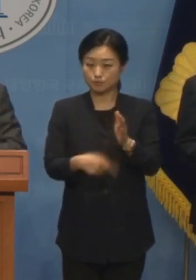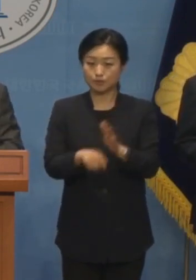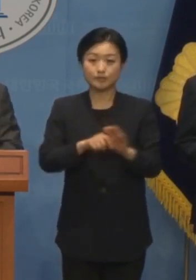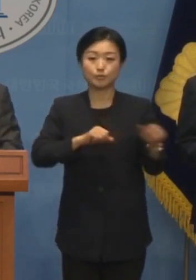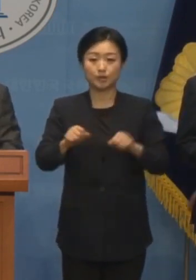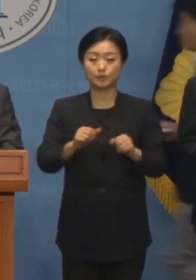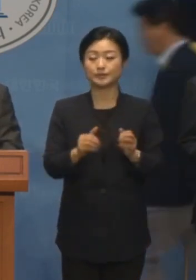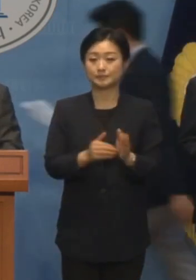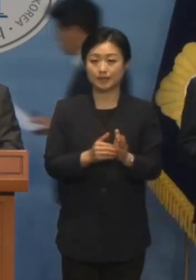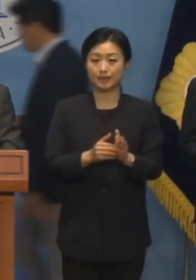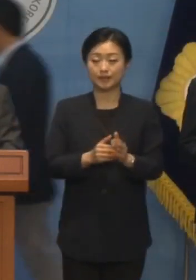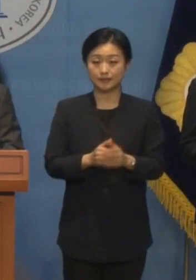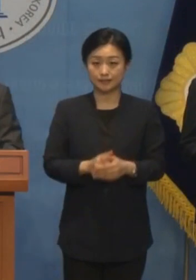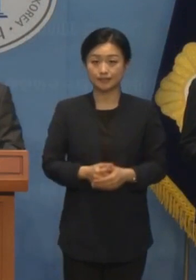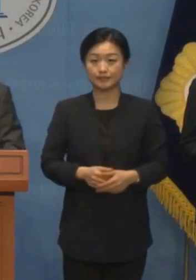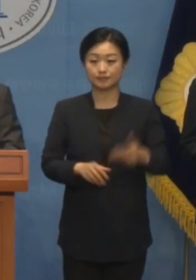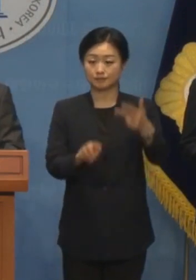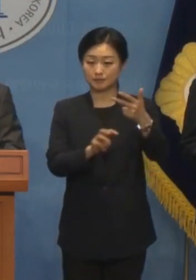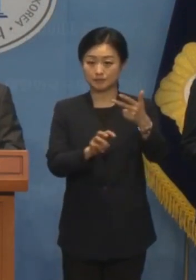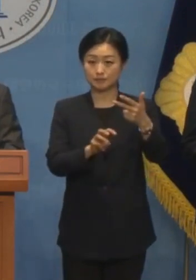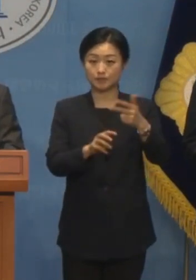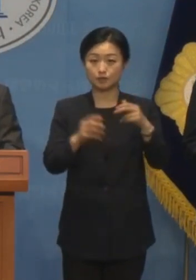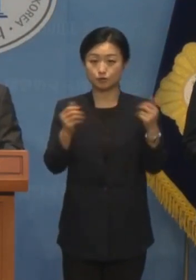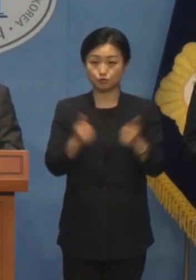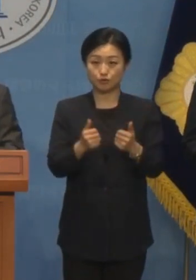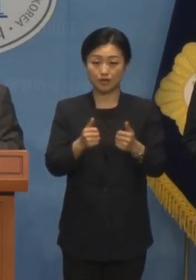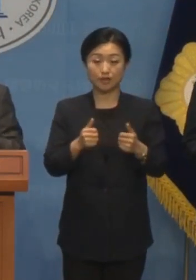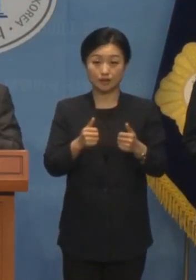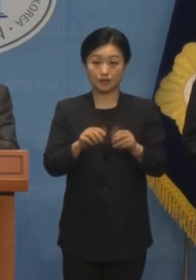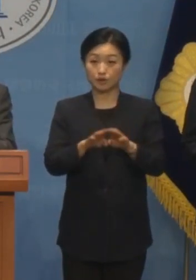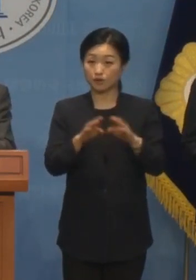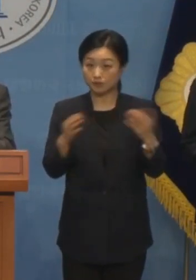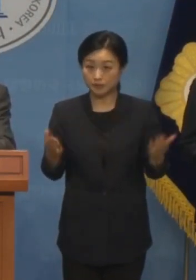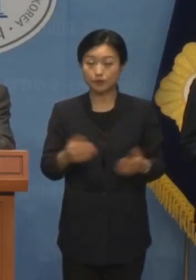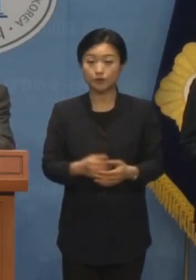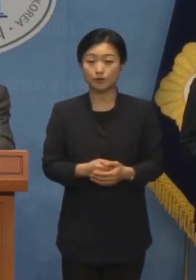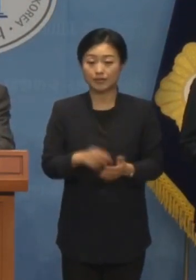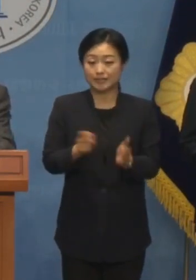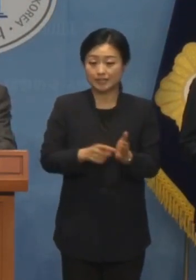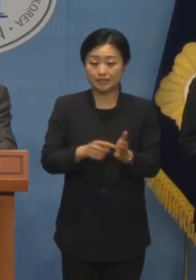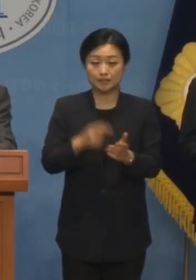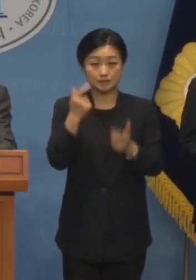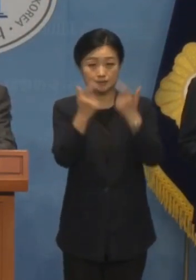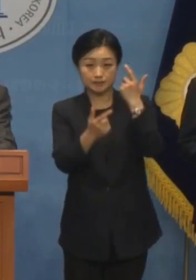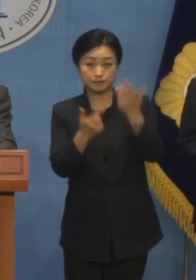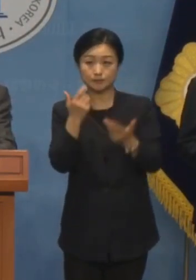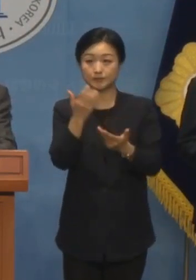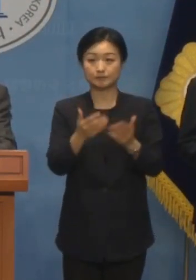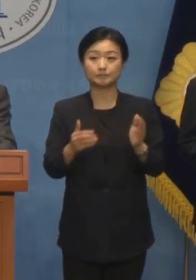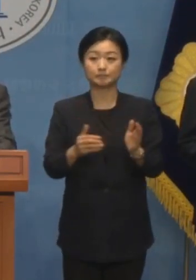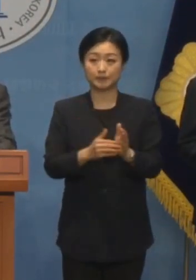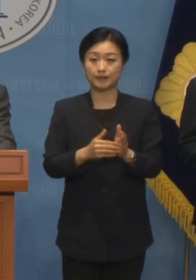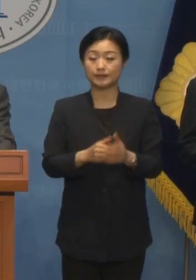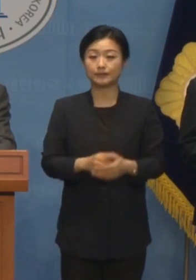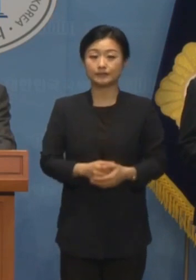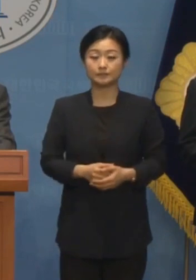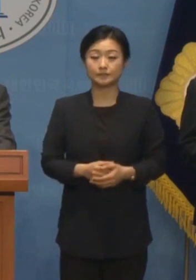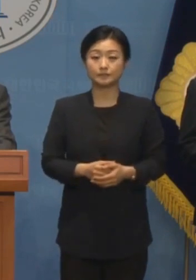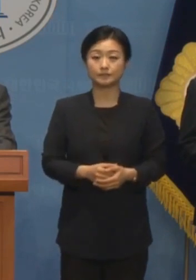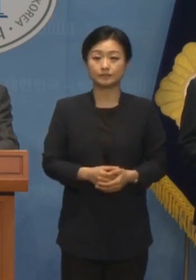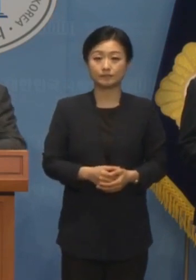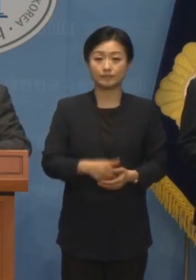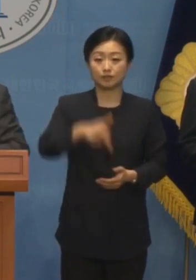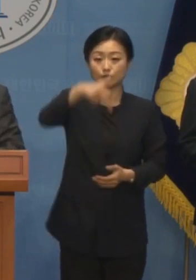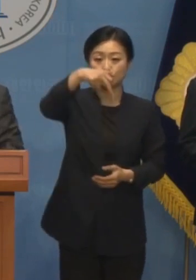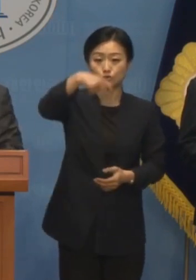주문했고 지난달 30일에는 국회 정무위 회의를 열어 긴급 현안 질의에 나섰습니다. 큐텐그룹